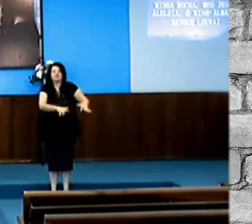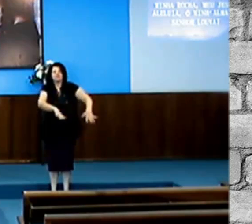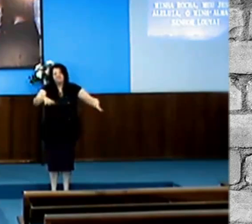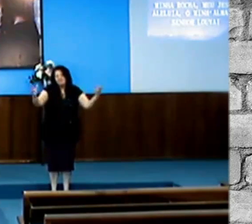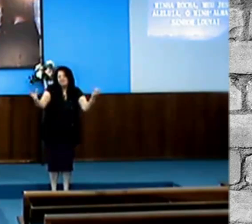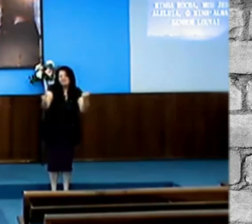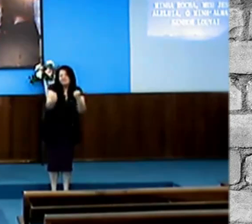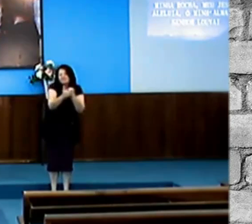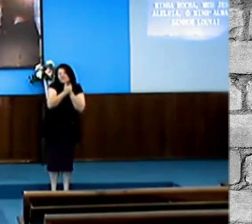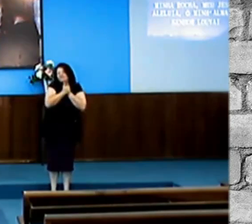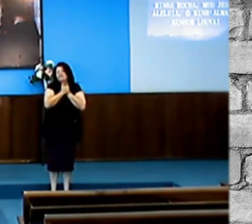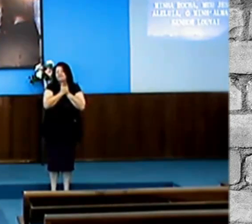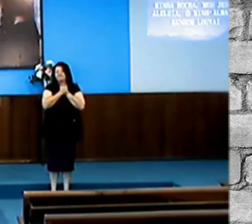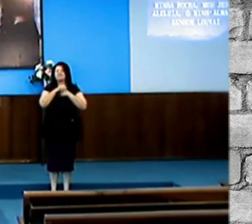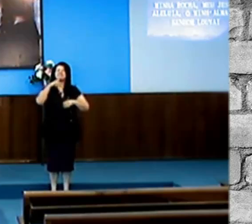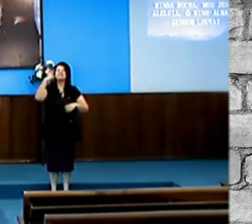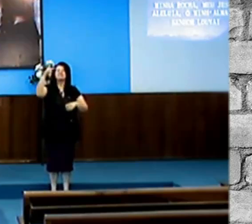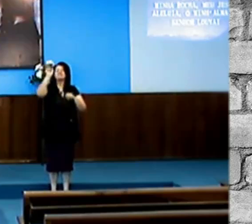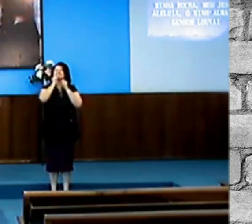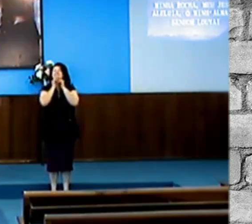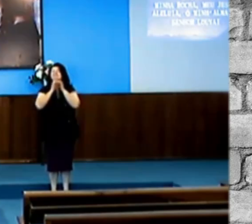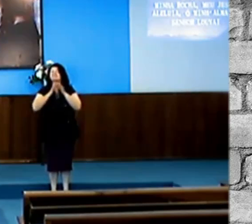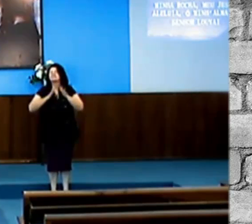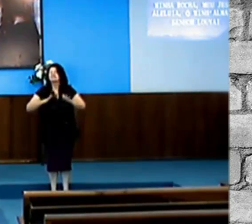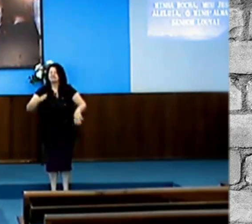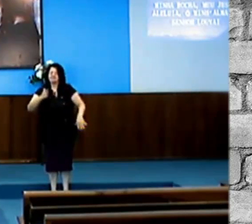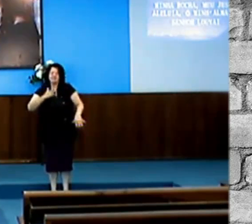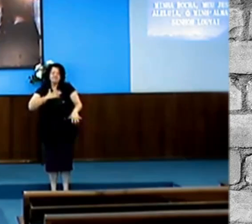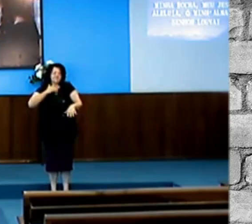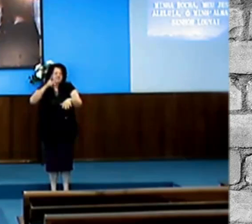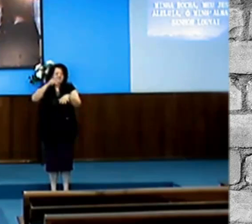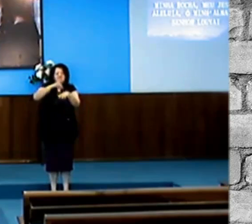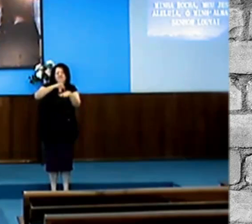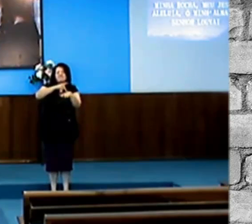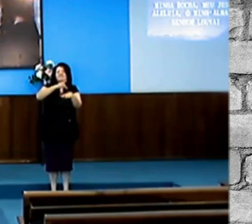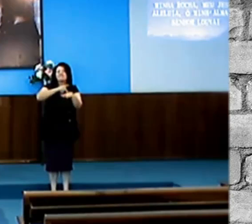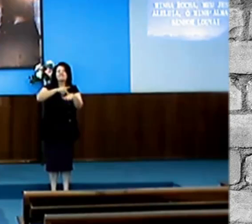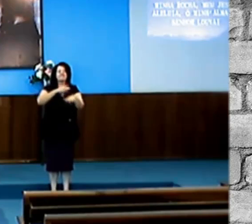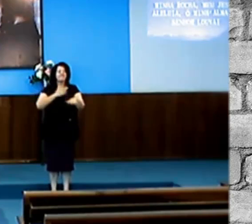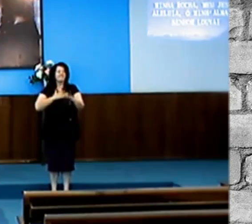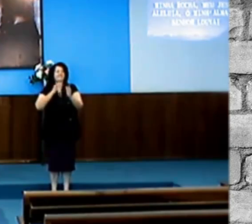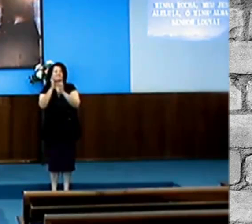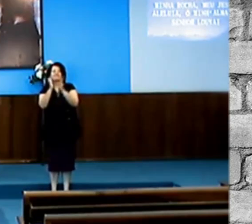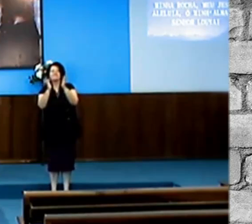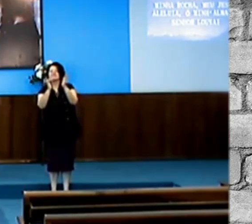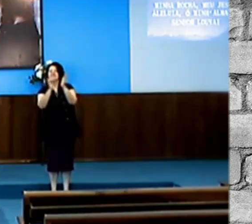apegando em sua grandeza, minha rocha, meu Jesus.